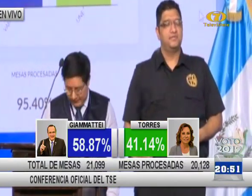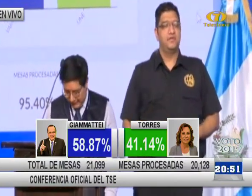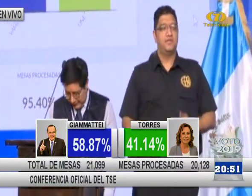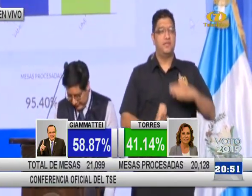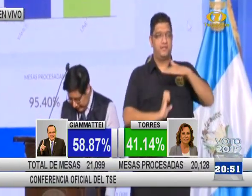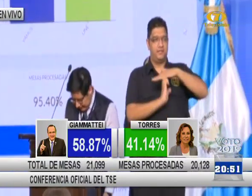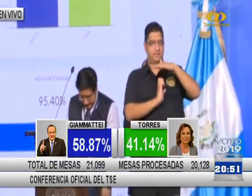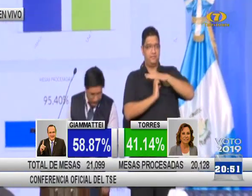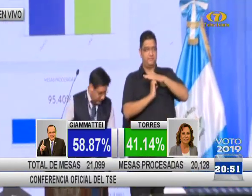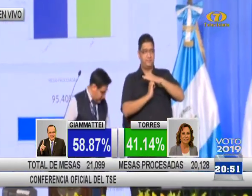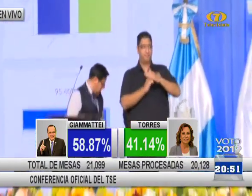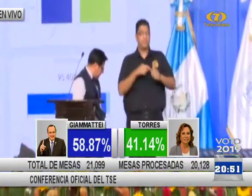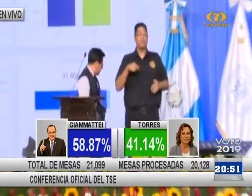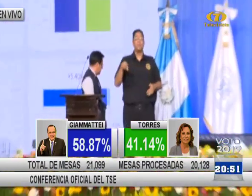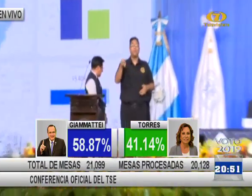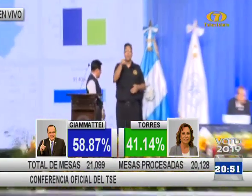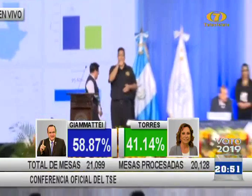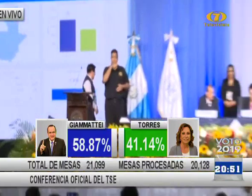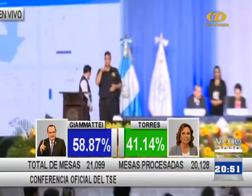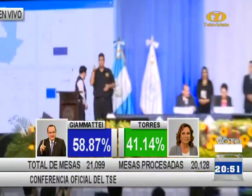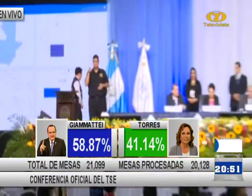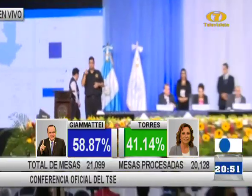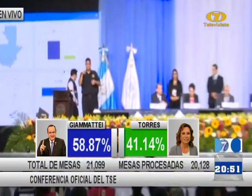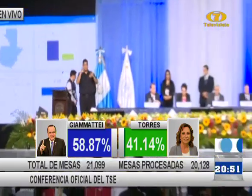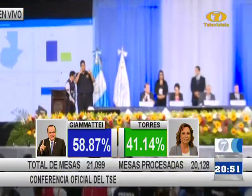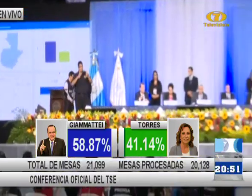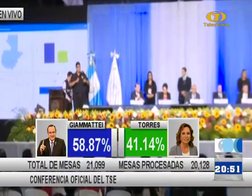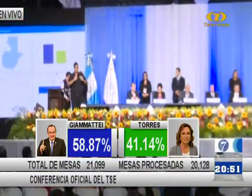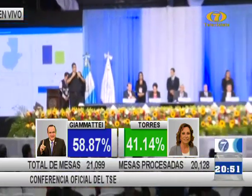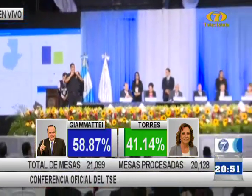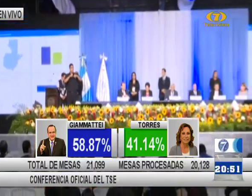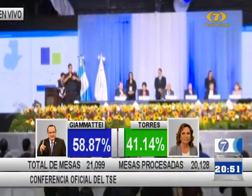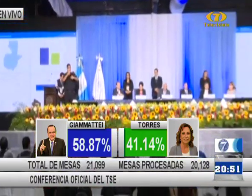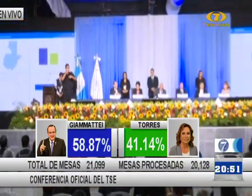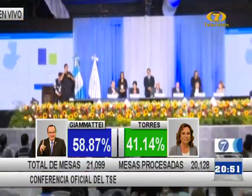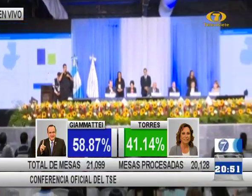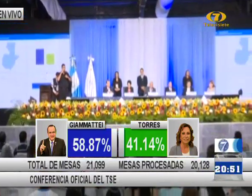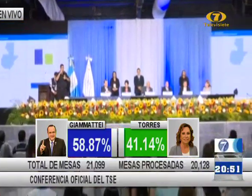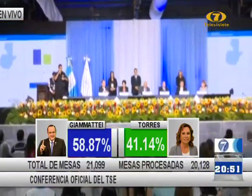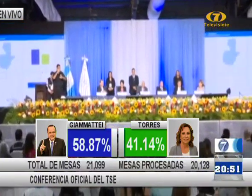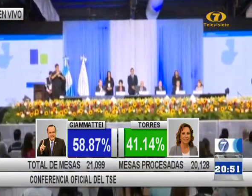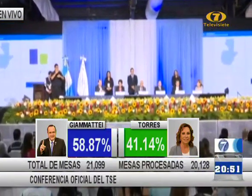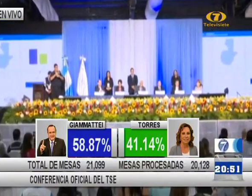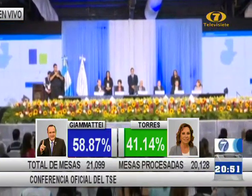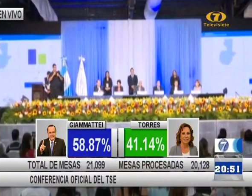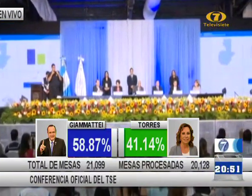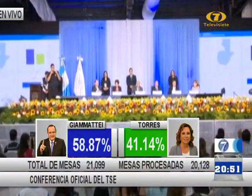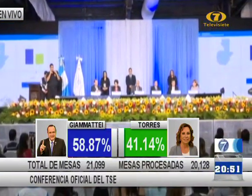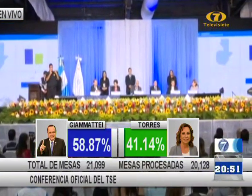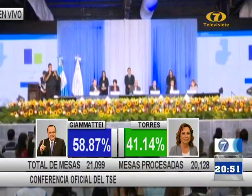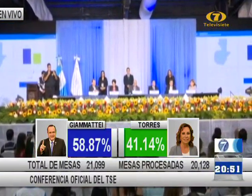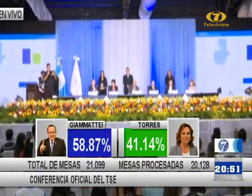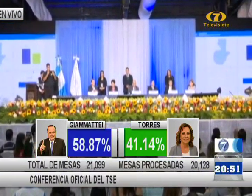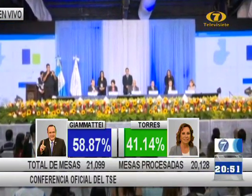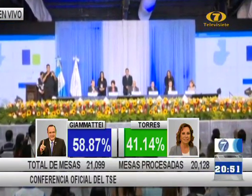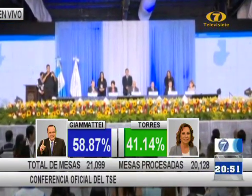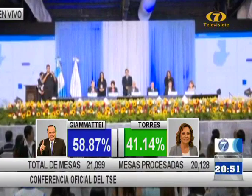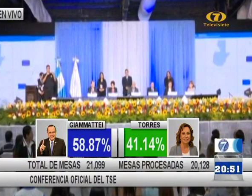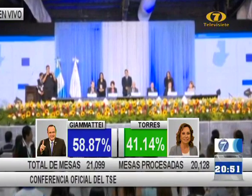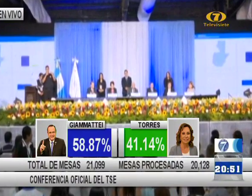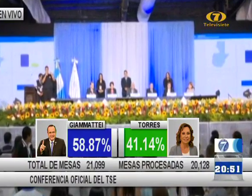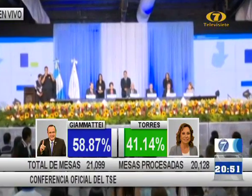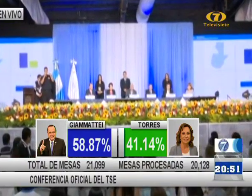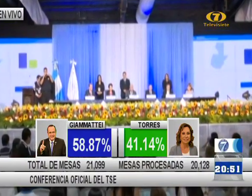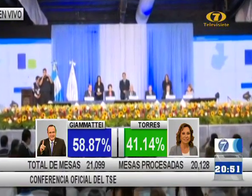Como pueden observar todos los ciudadanos, de que hay una similitud entre